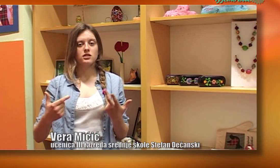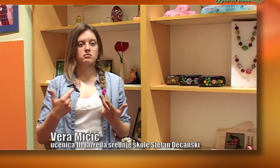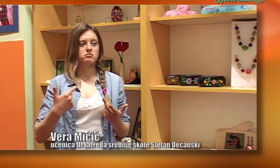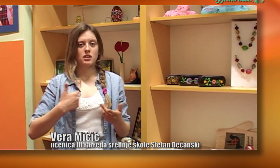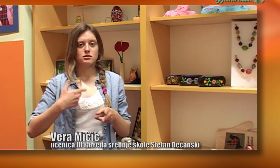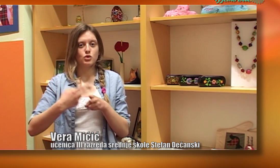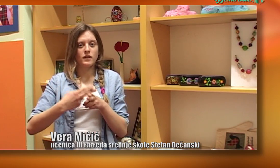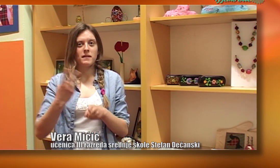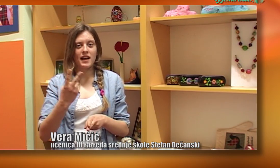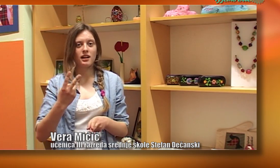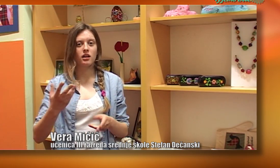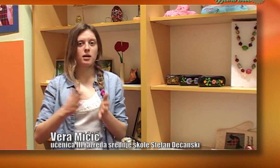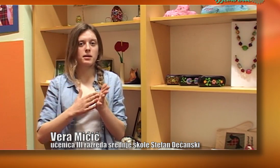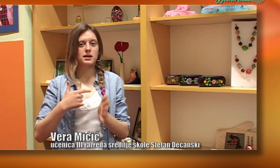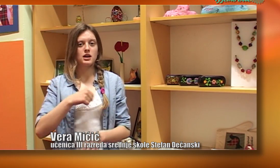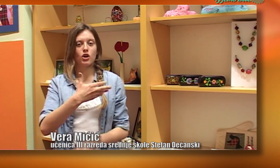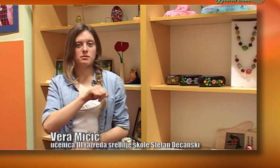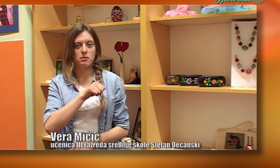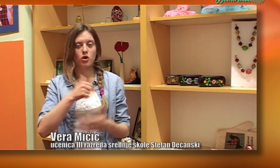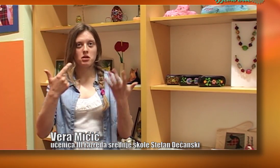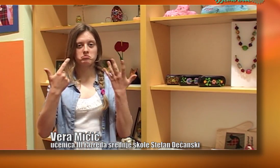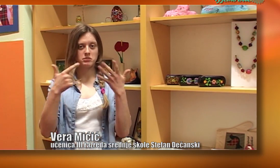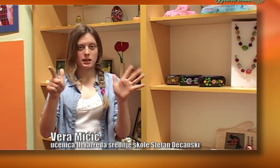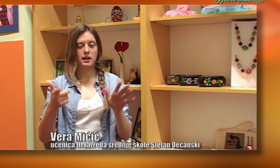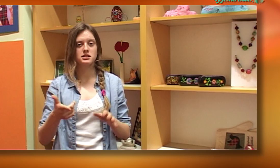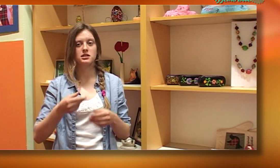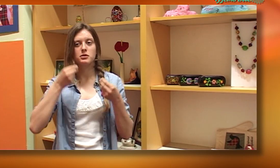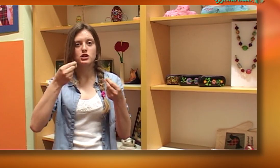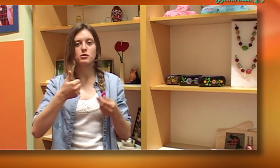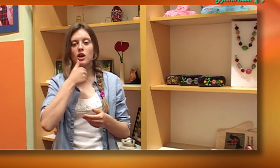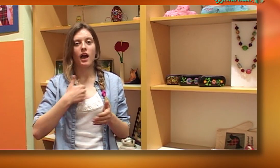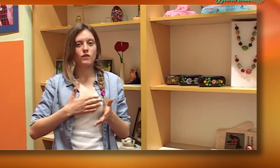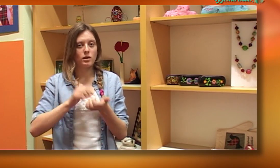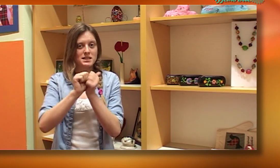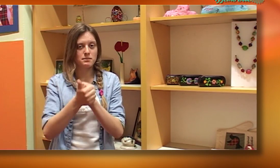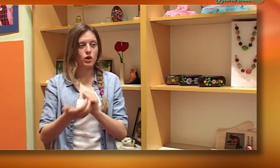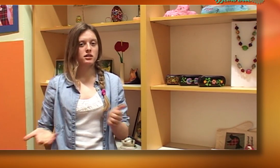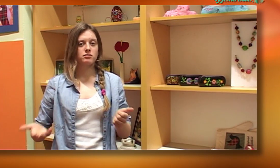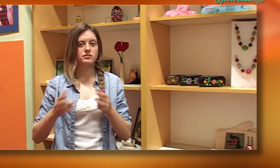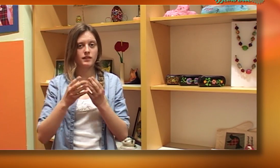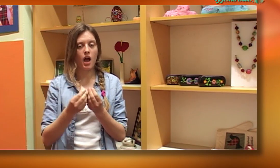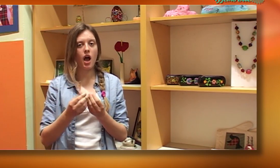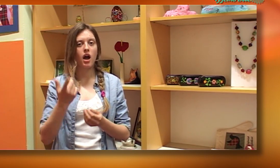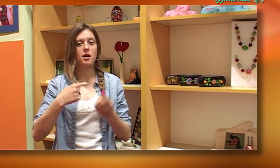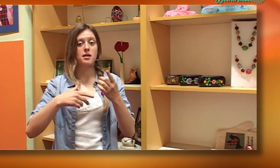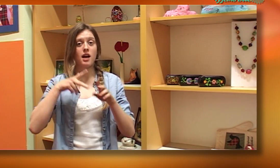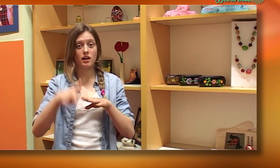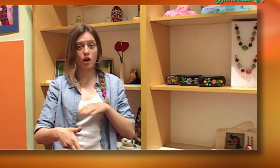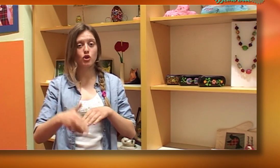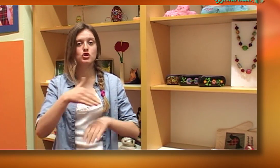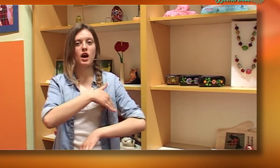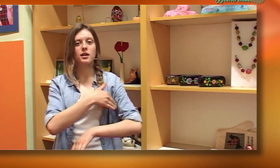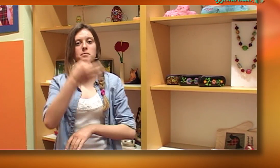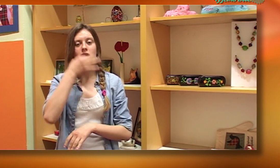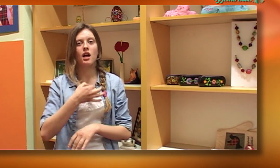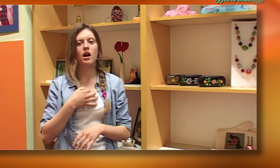Pričala sam o mom životu, da se zovem Vera, imam 17 godina, pričala sam šta volim, čime se bavim,